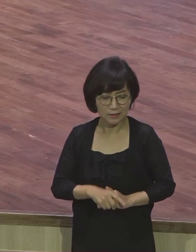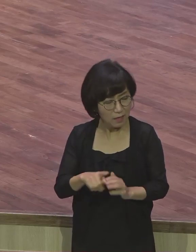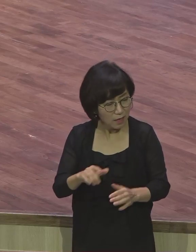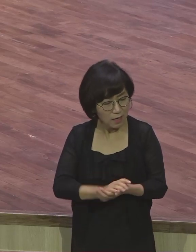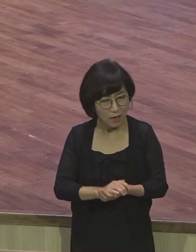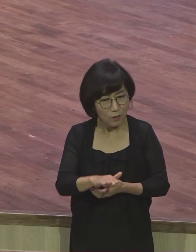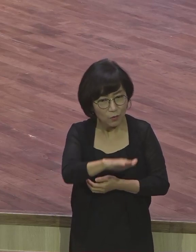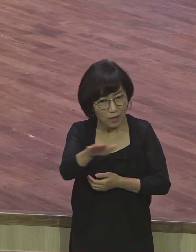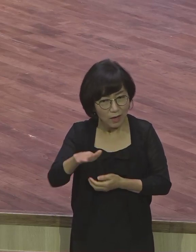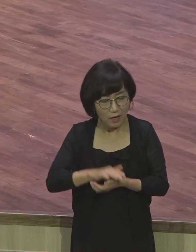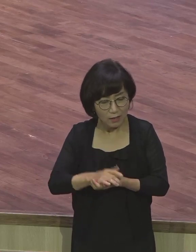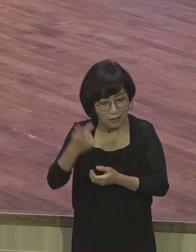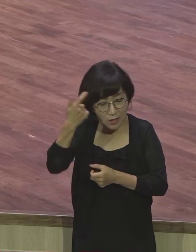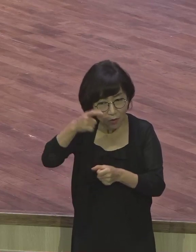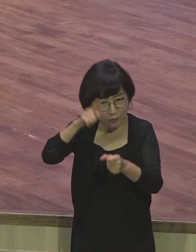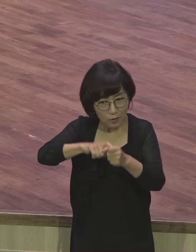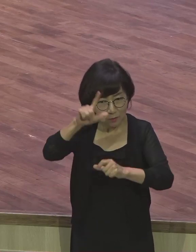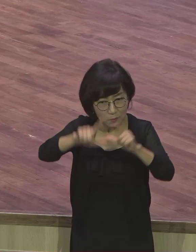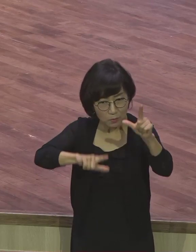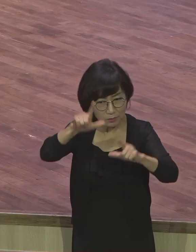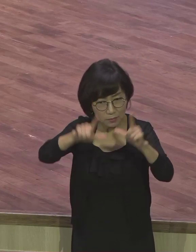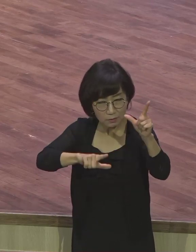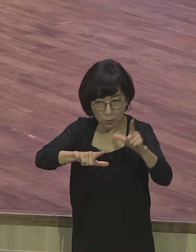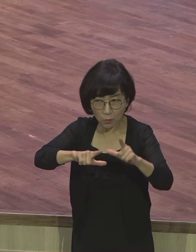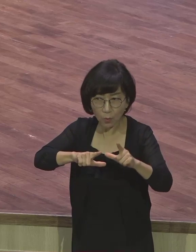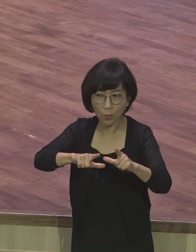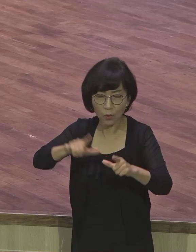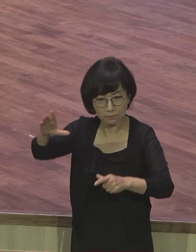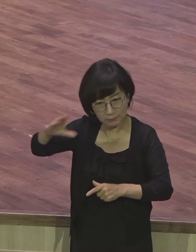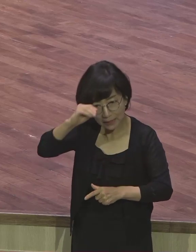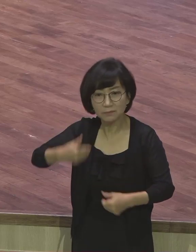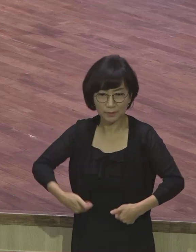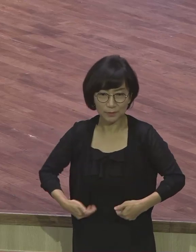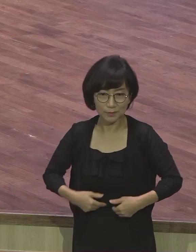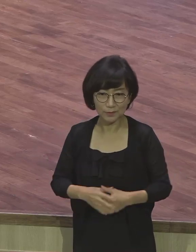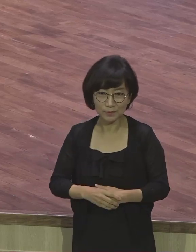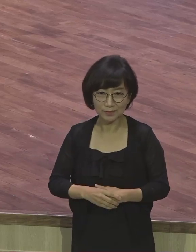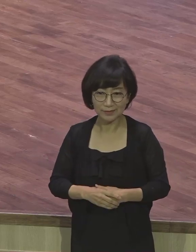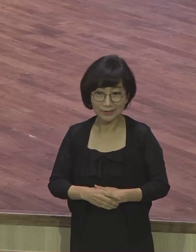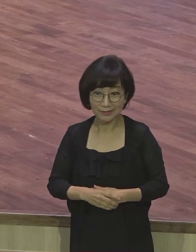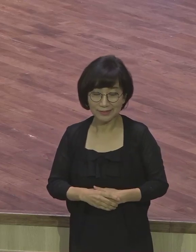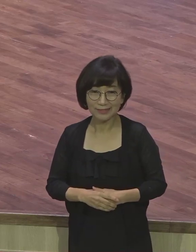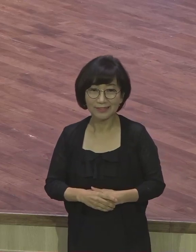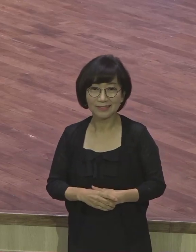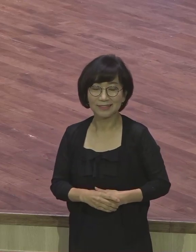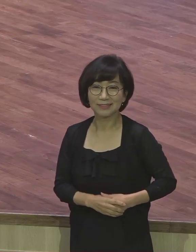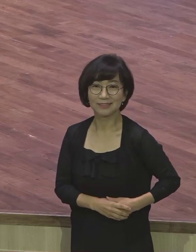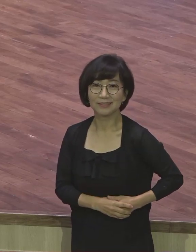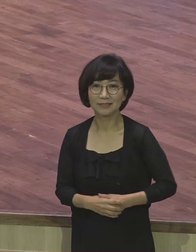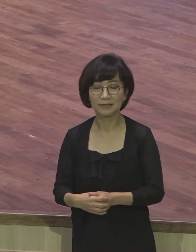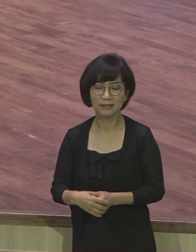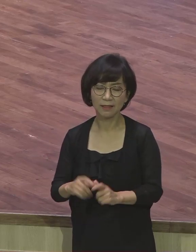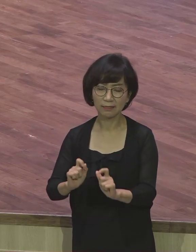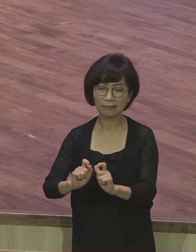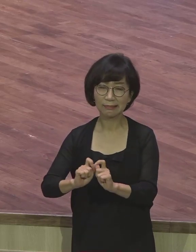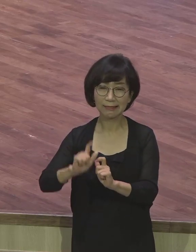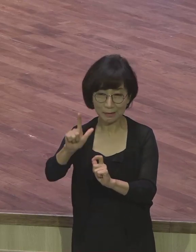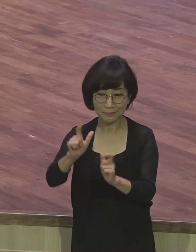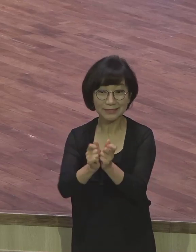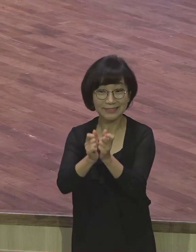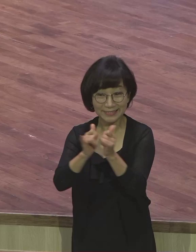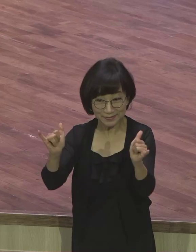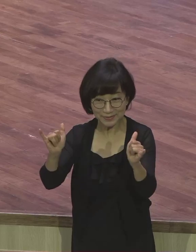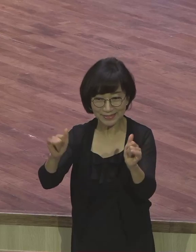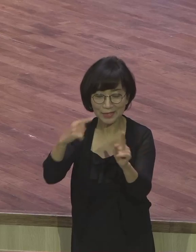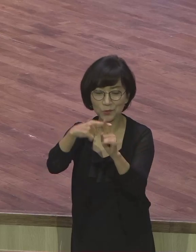영적 삶에 있어서도 아주 중요한 내용이에요. 많은 사람들이 교회